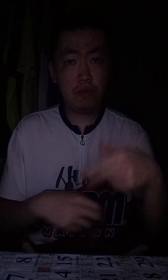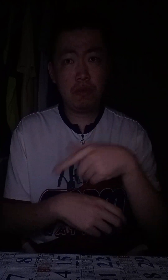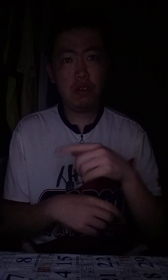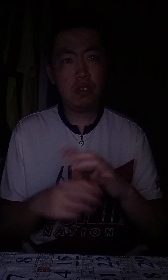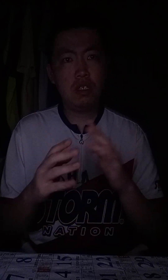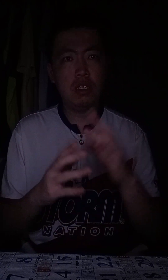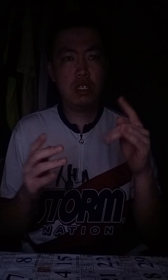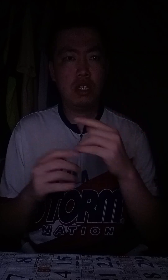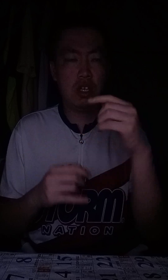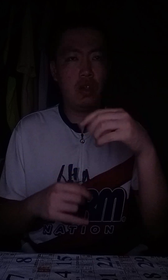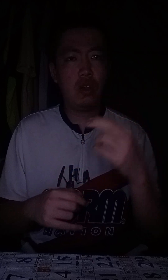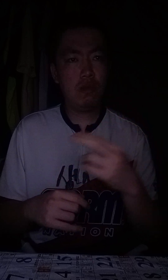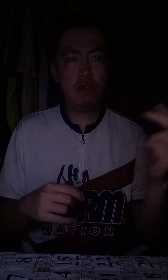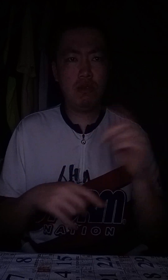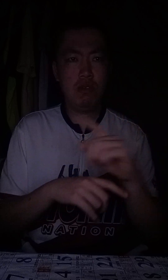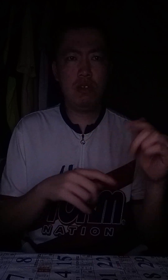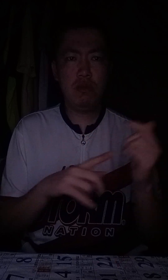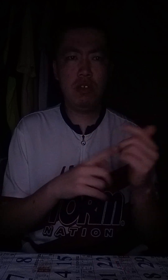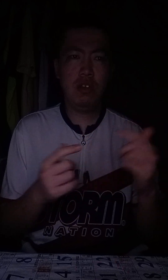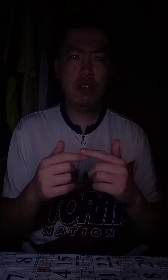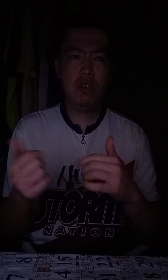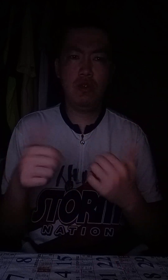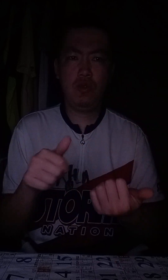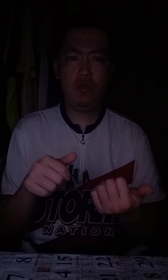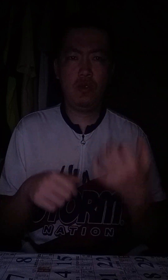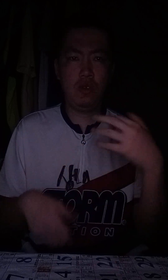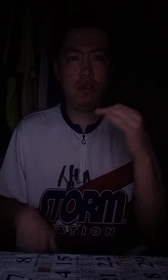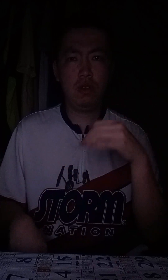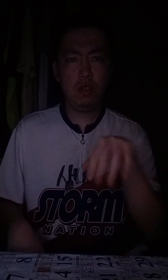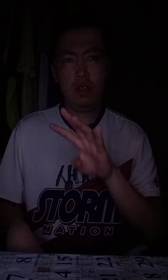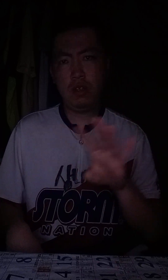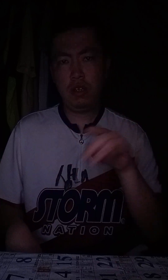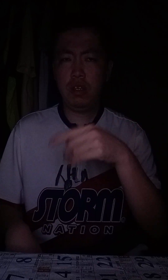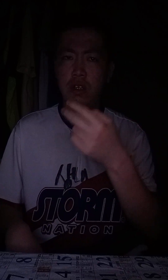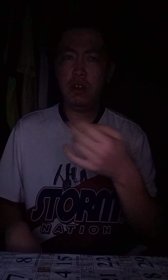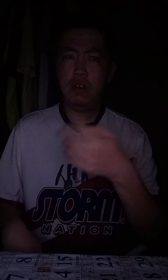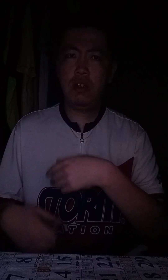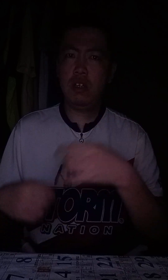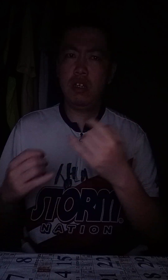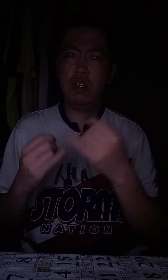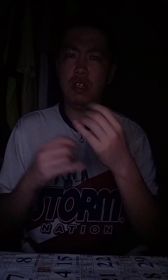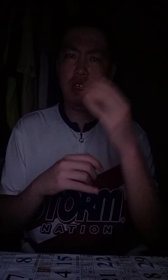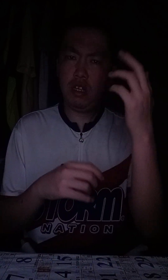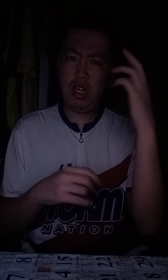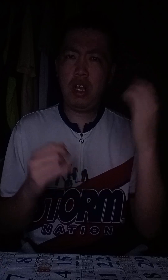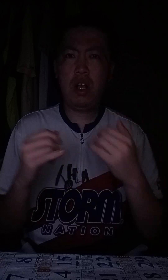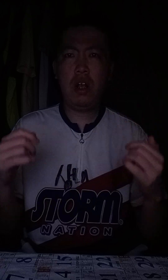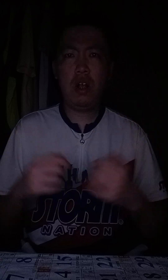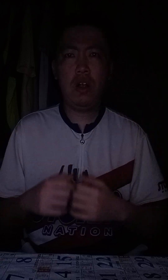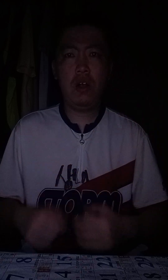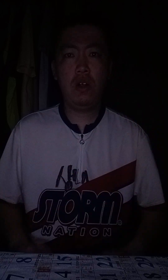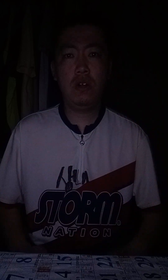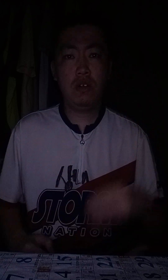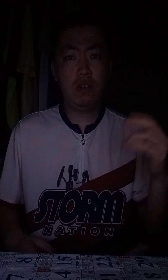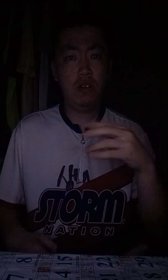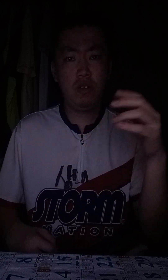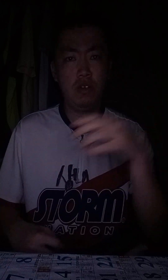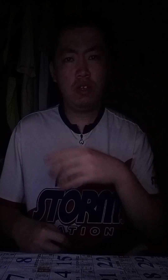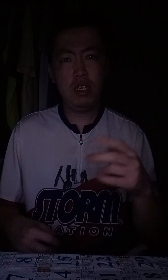72살 설모 씨가 병원으로 옮겨졌지만 숨졌고 40대 남성 등 4명이 다쳤습니다. 경찰은 사고 차량 운전자